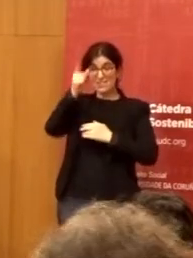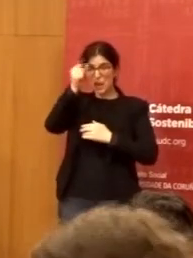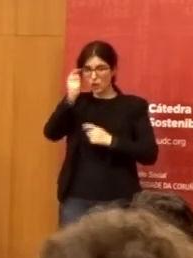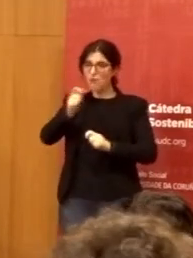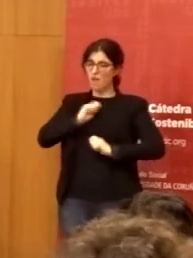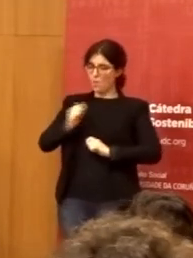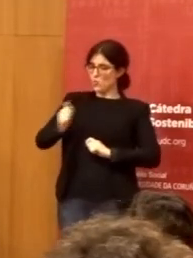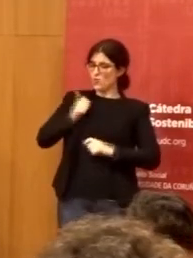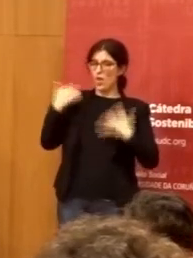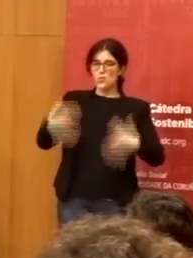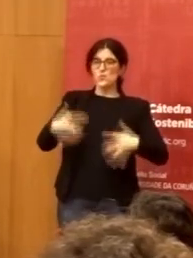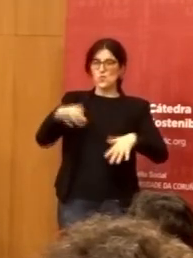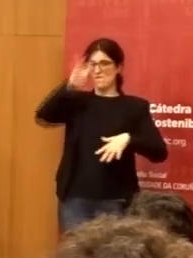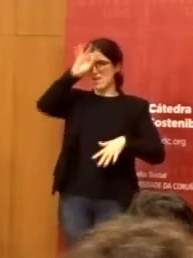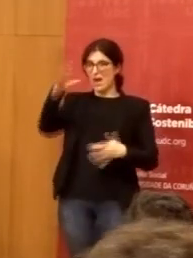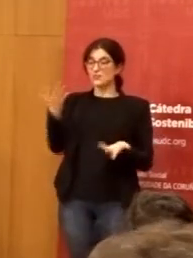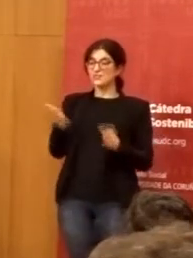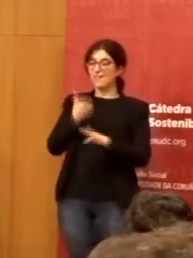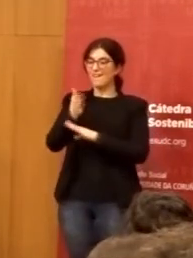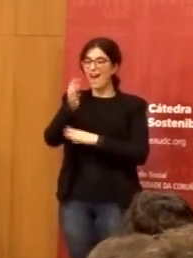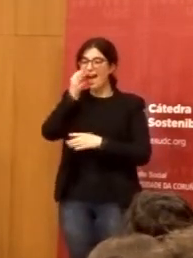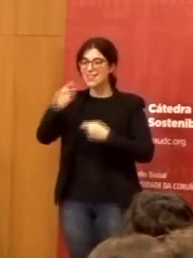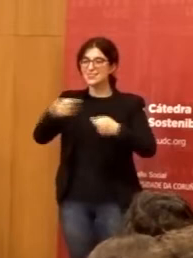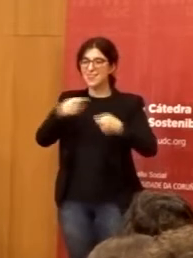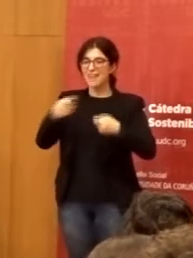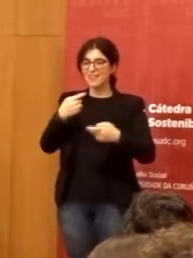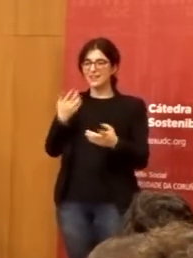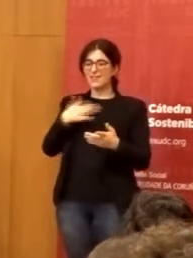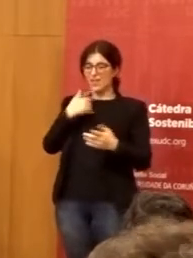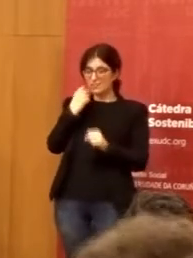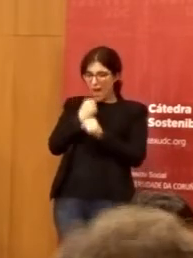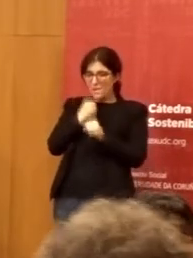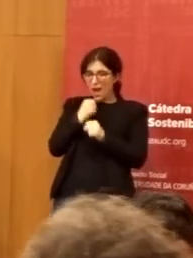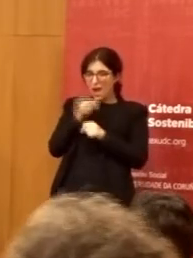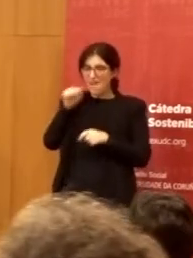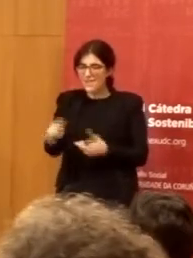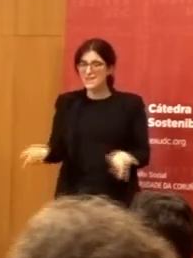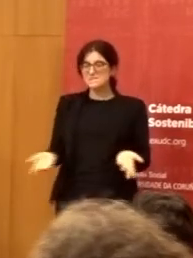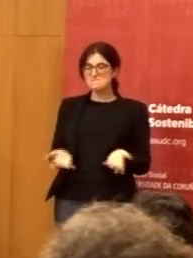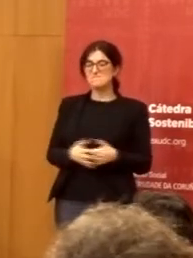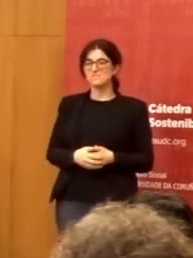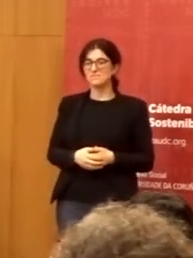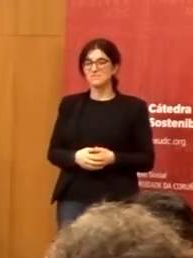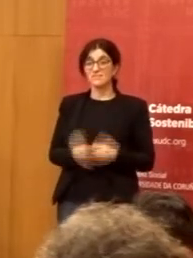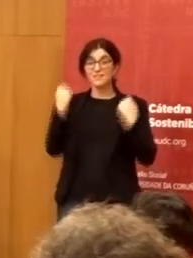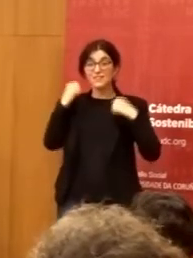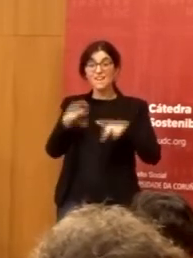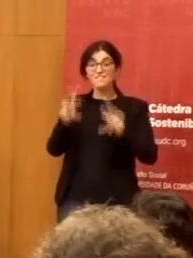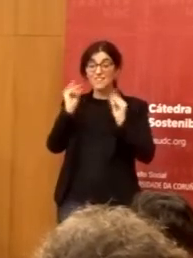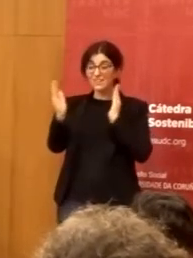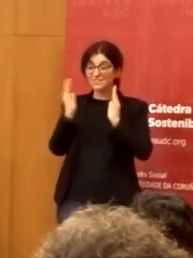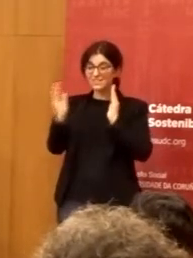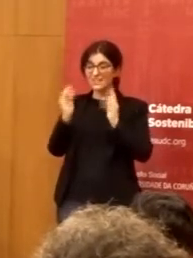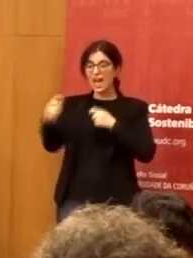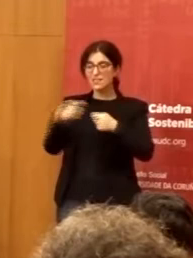dio. Estábamos en una tienda, y no como el cliente, sino como dependientes. Terminadas estas prácticas en las